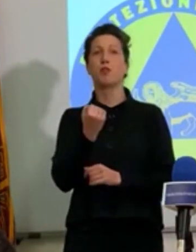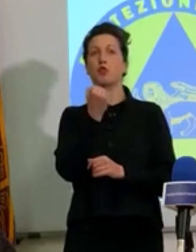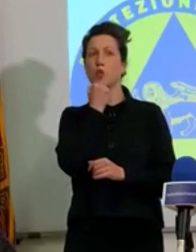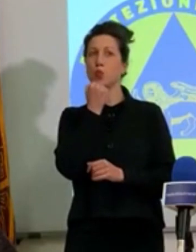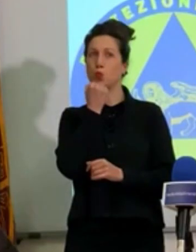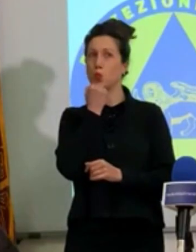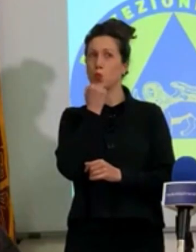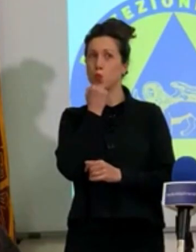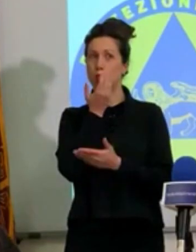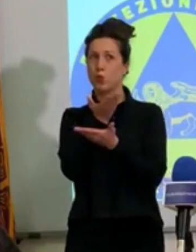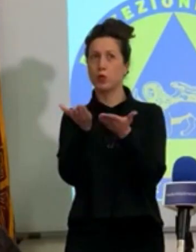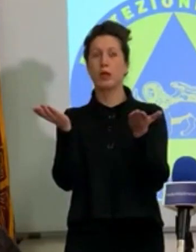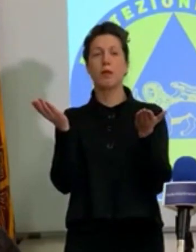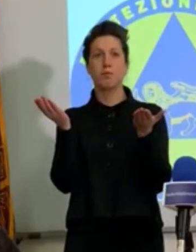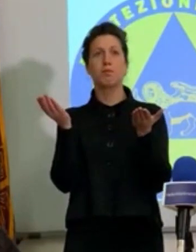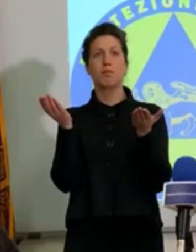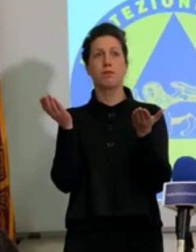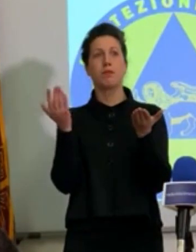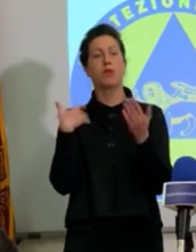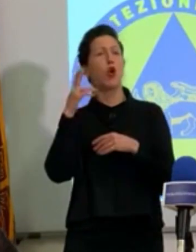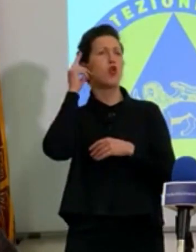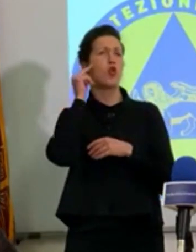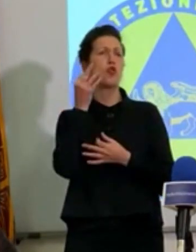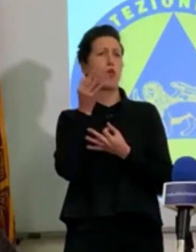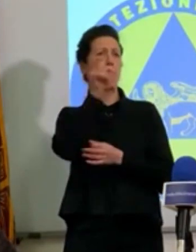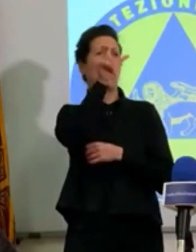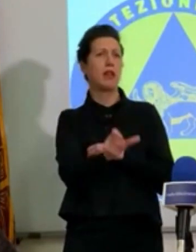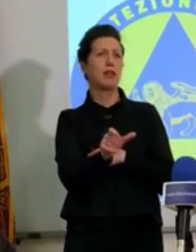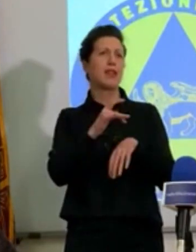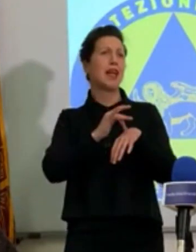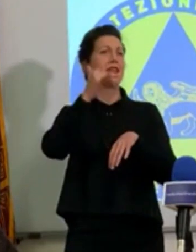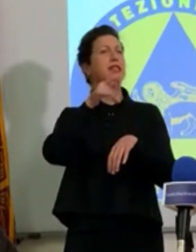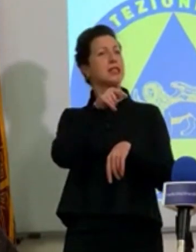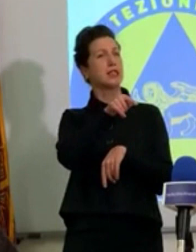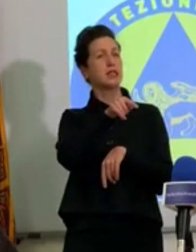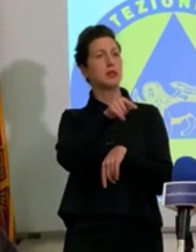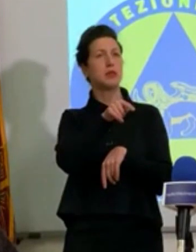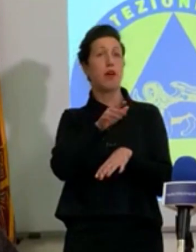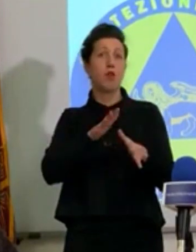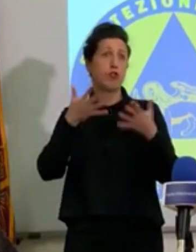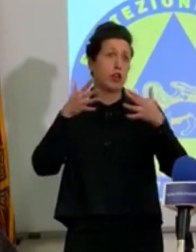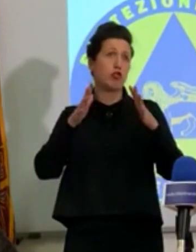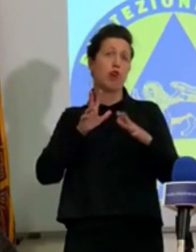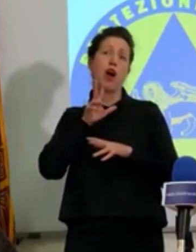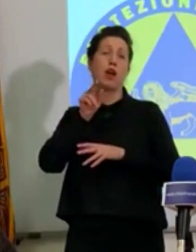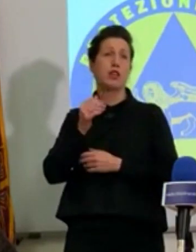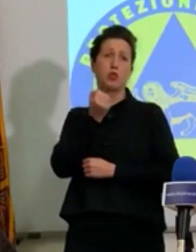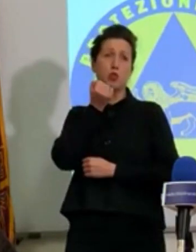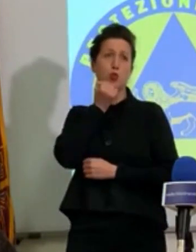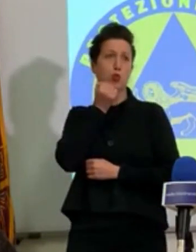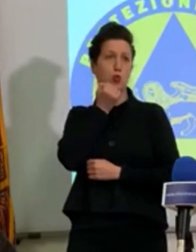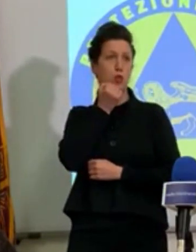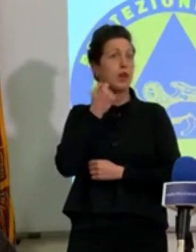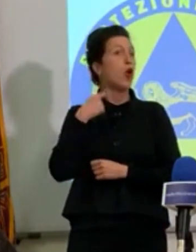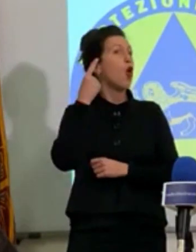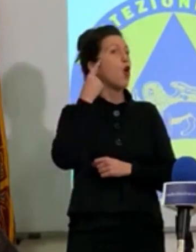stiamo parlando e conosco la sua sensibilità, e quindi penso, immagino che non so, magari ha già provveduto, lo farà. Io non l'ho